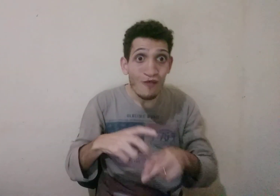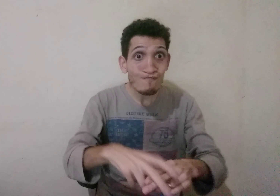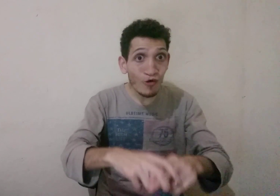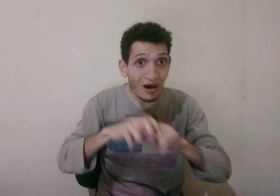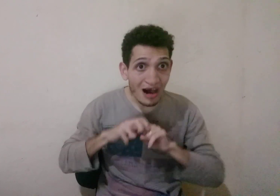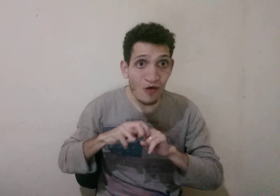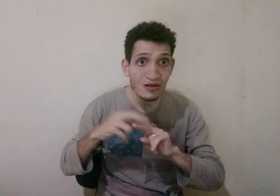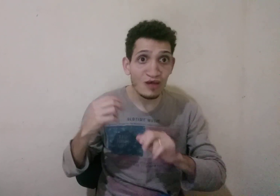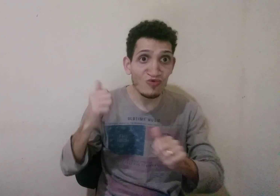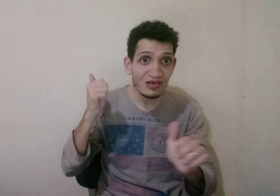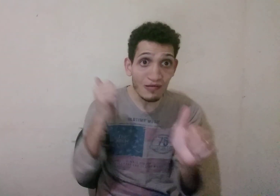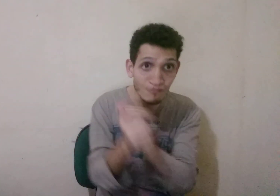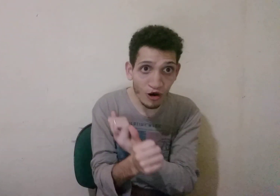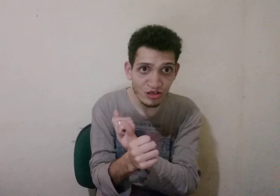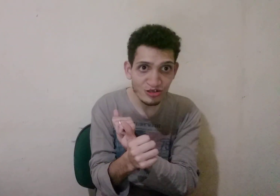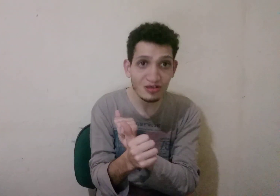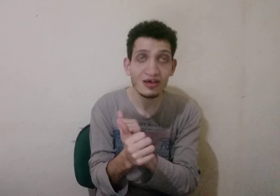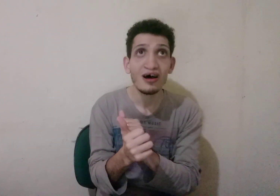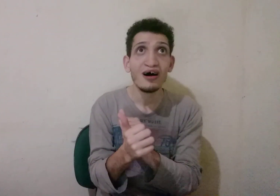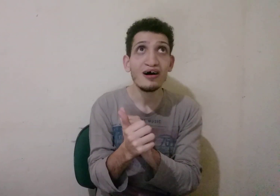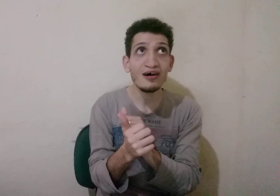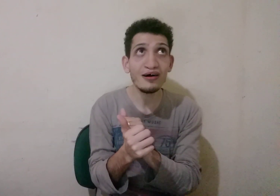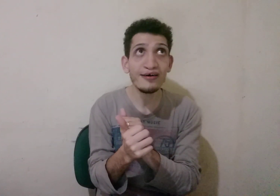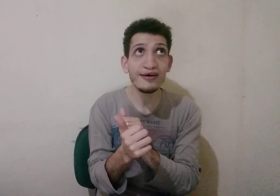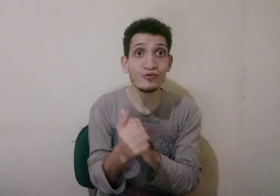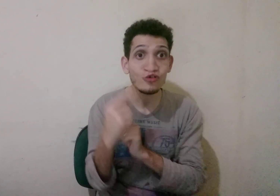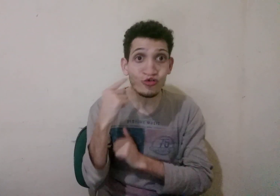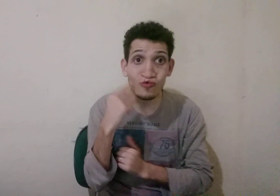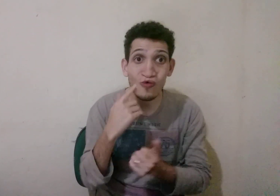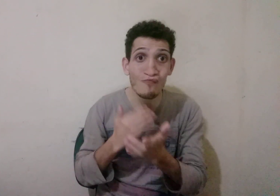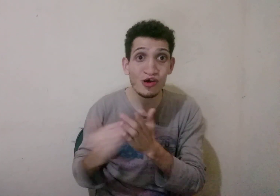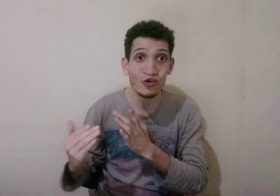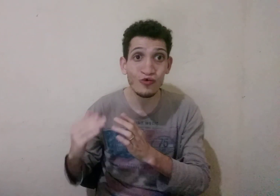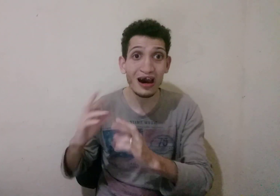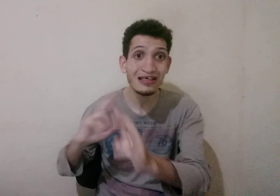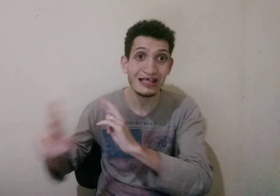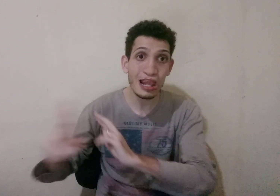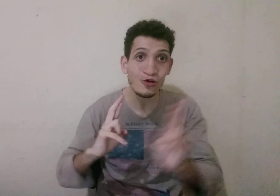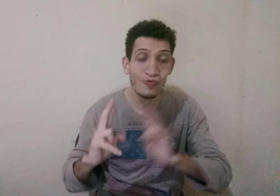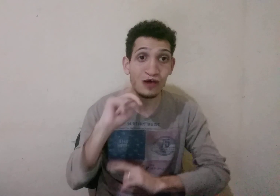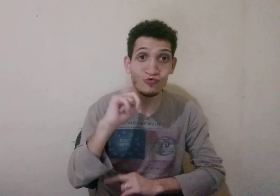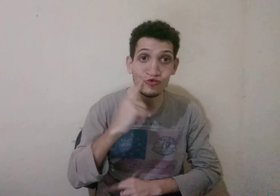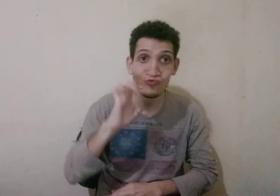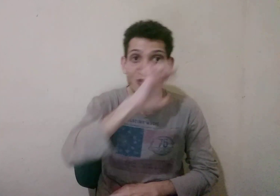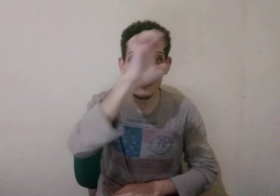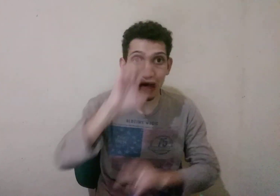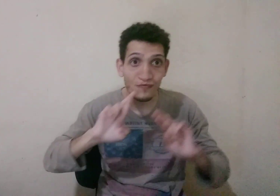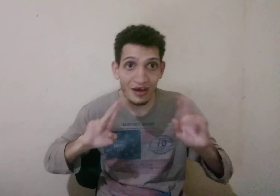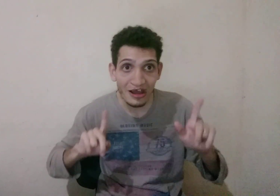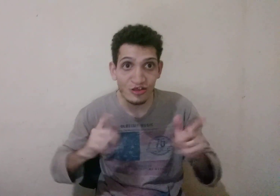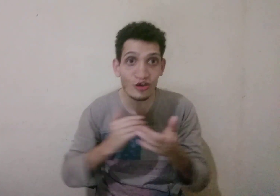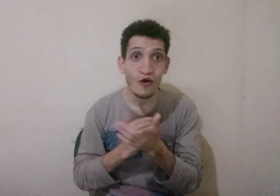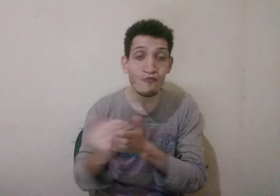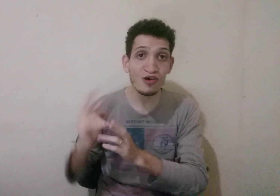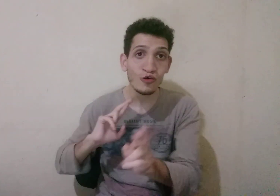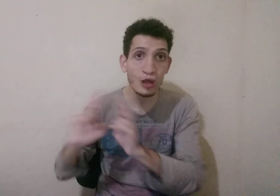por causa dos esportes, surdo começou a se relacionar com surdo, está diferente, começou a